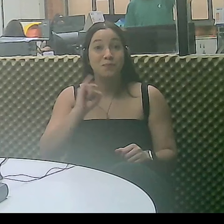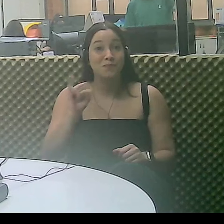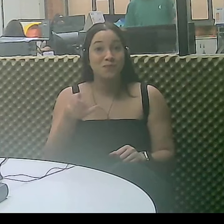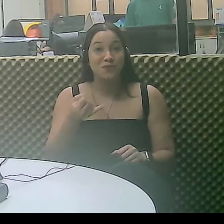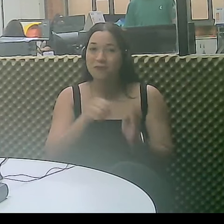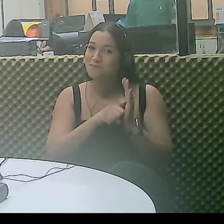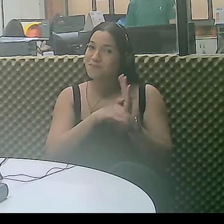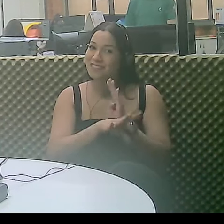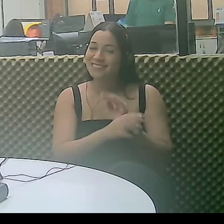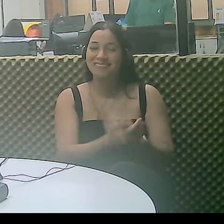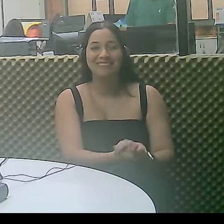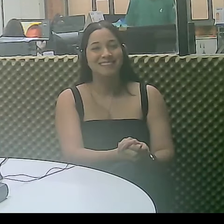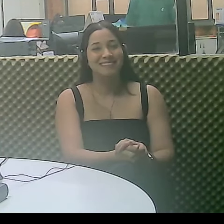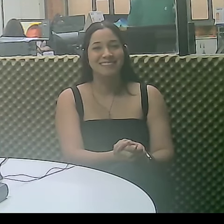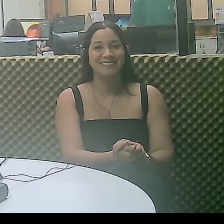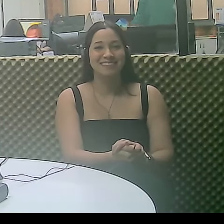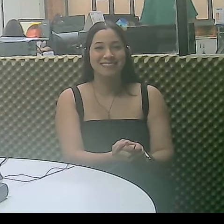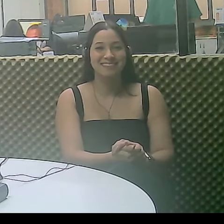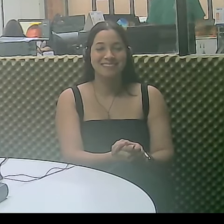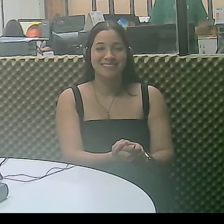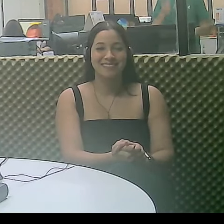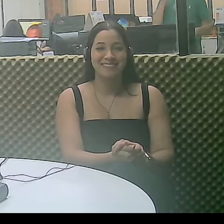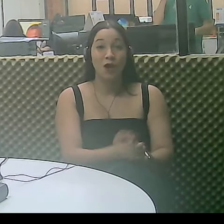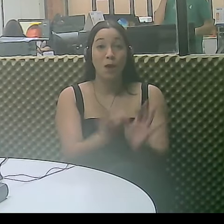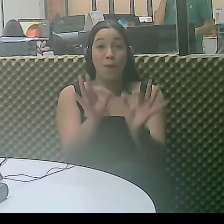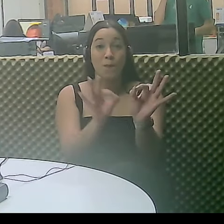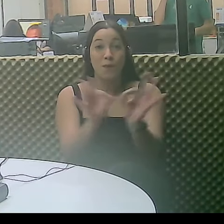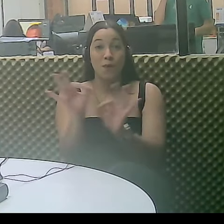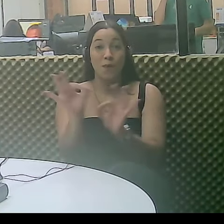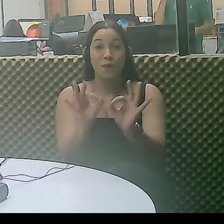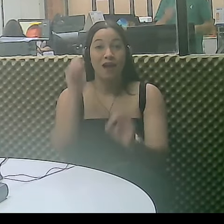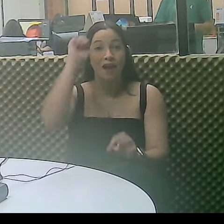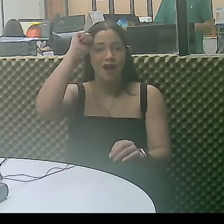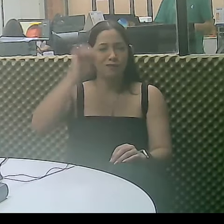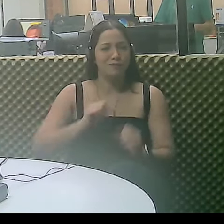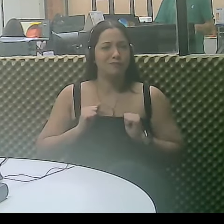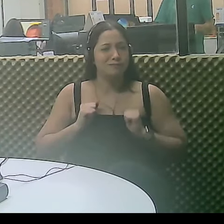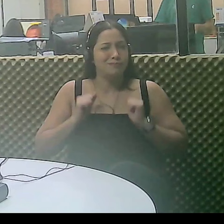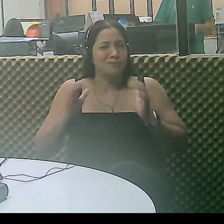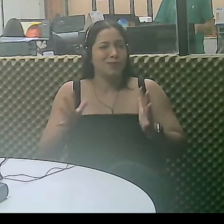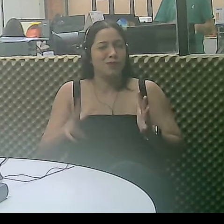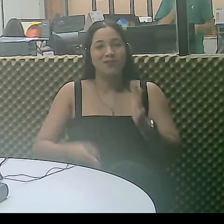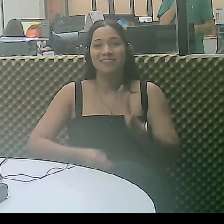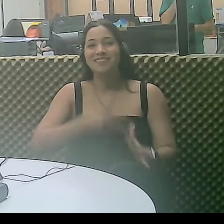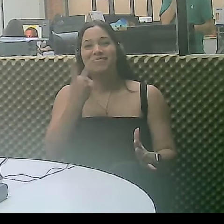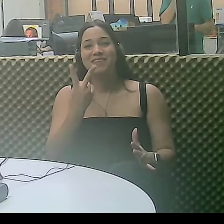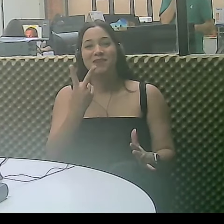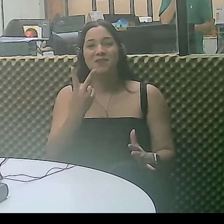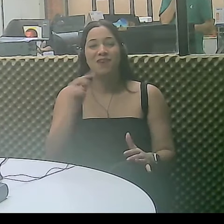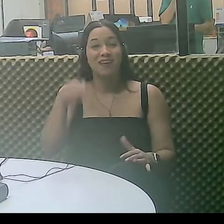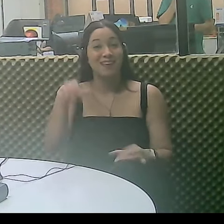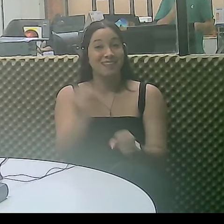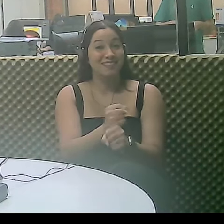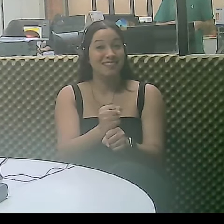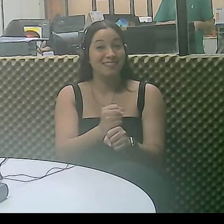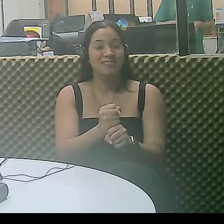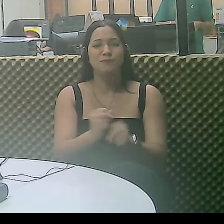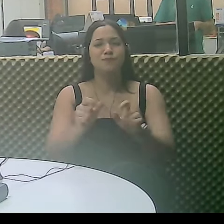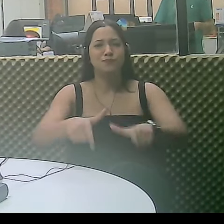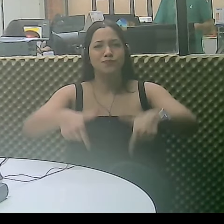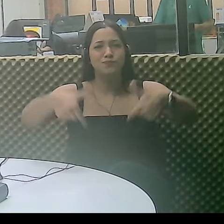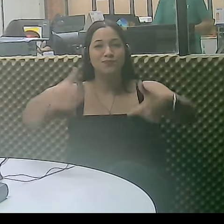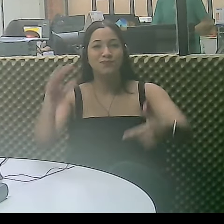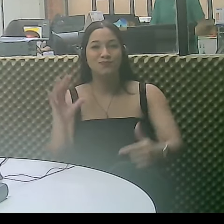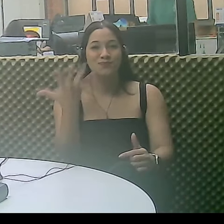este benefício! O projeto Afroatitudes chega à sua segunda edição neste ano. A ação